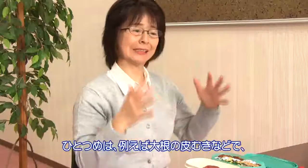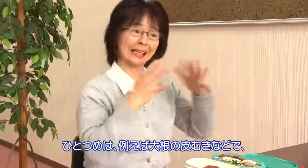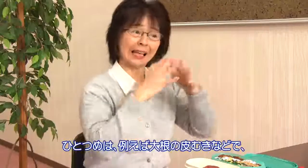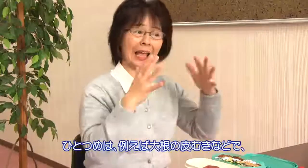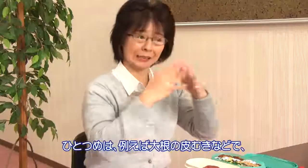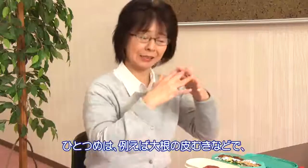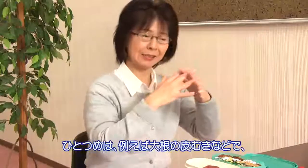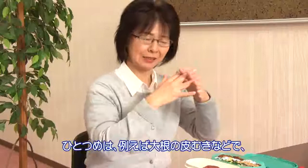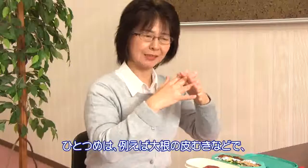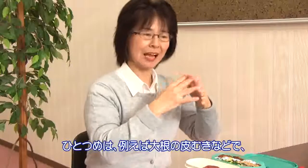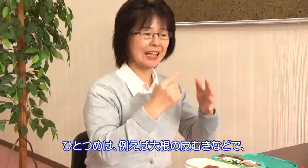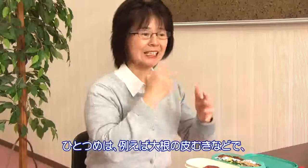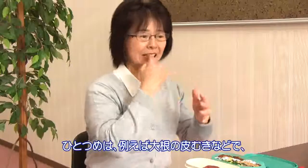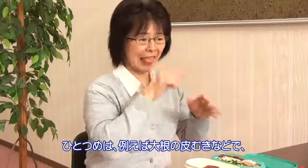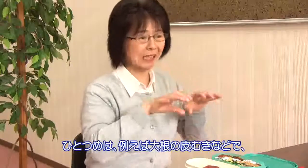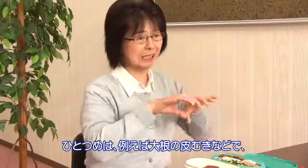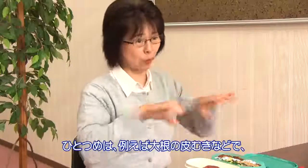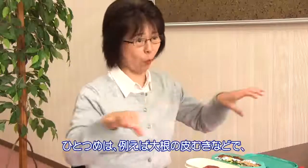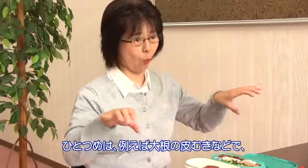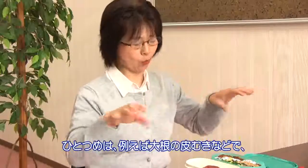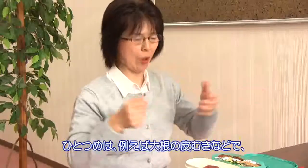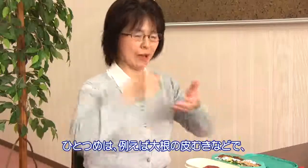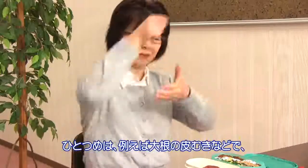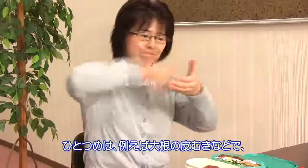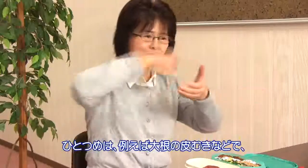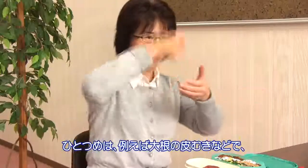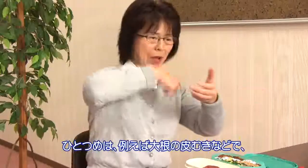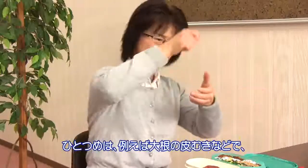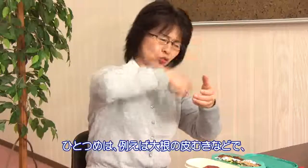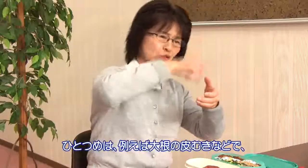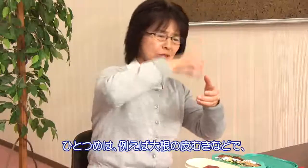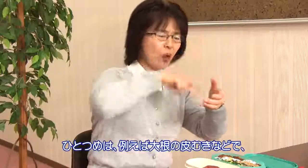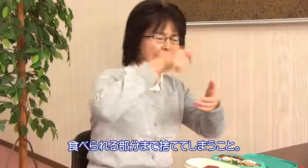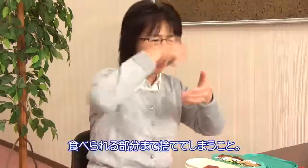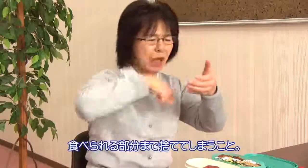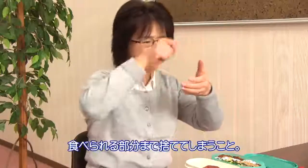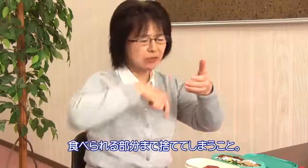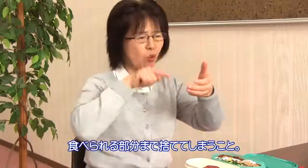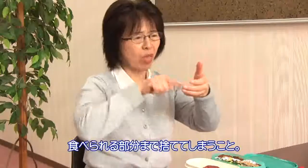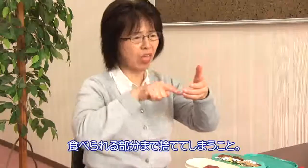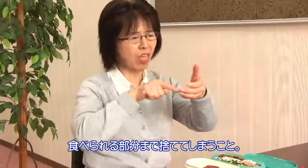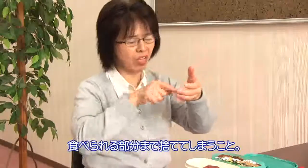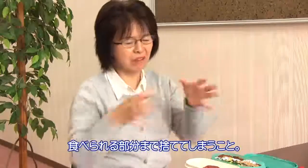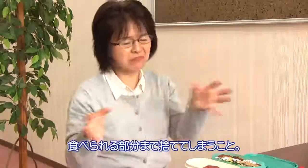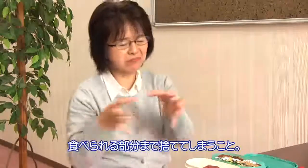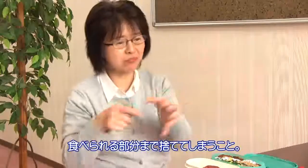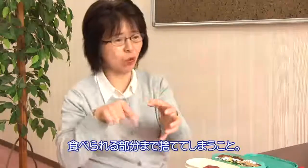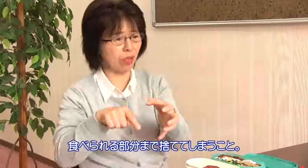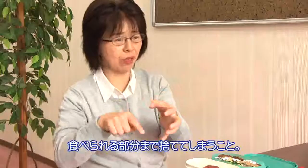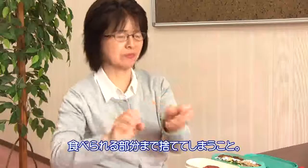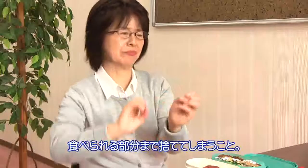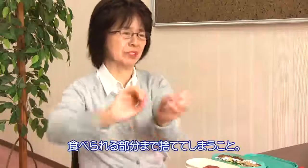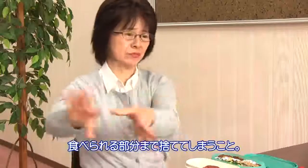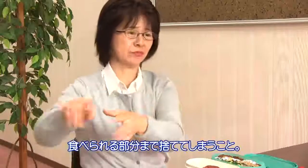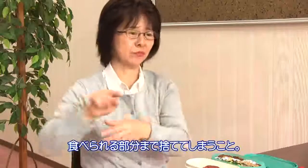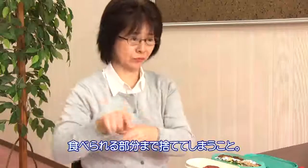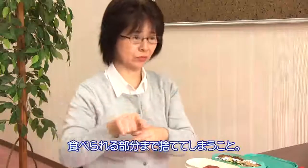例えば野菜大根の皮をむきをしたときに食べられる部分まで捨てて